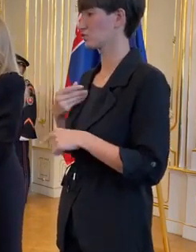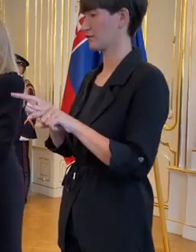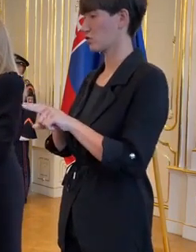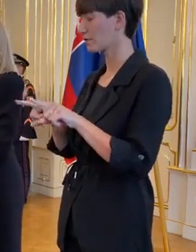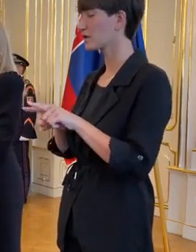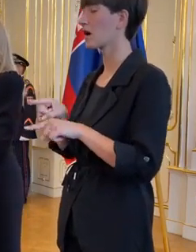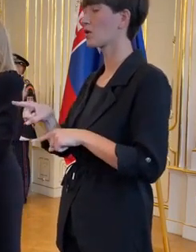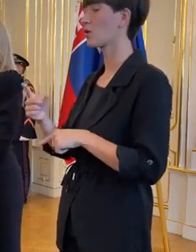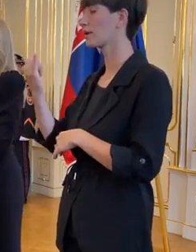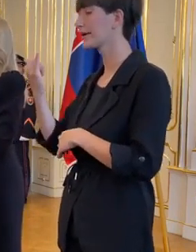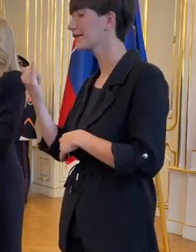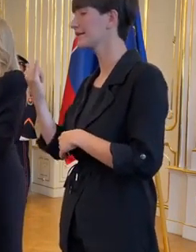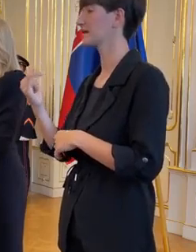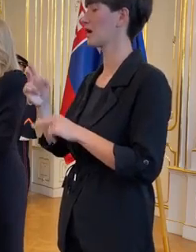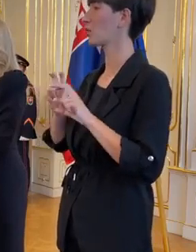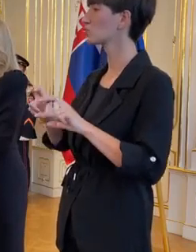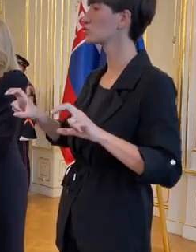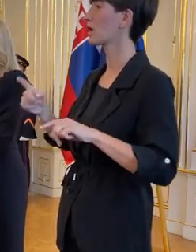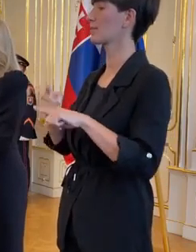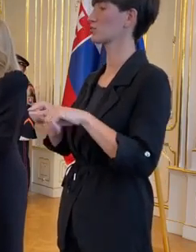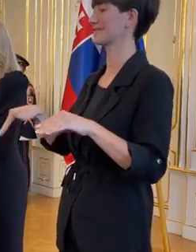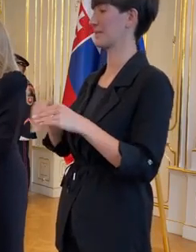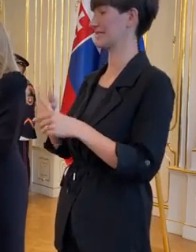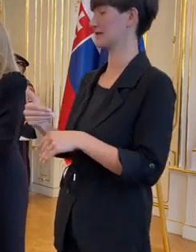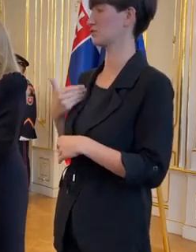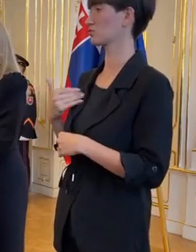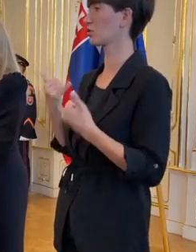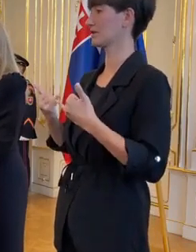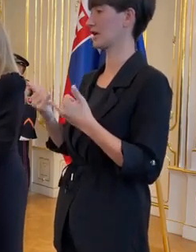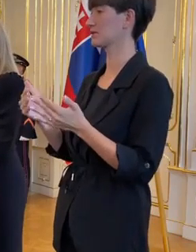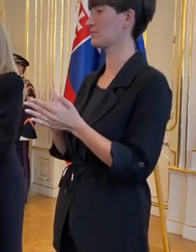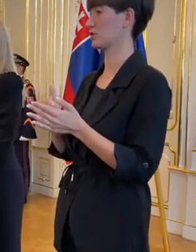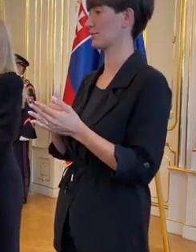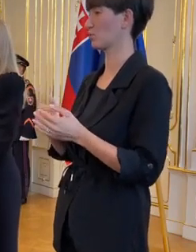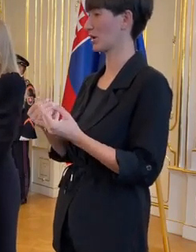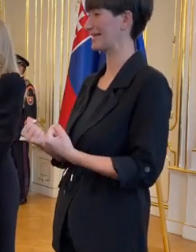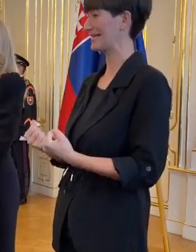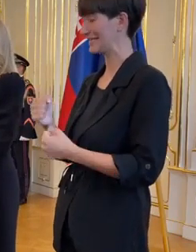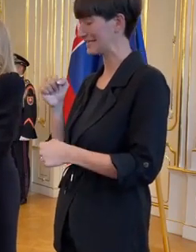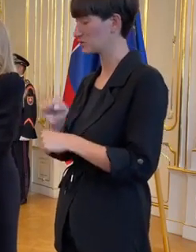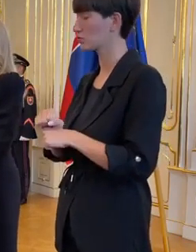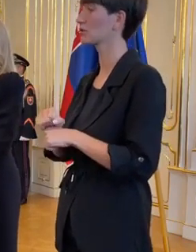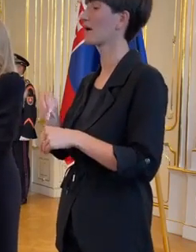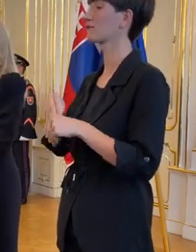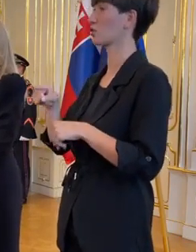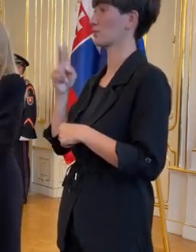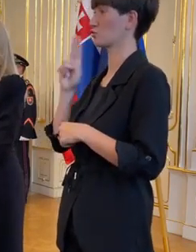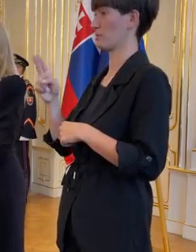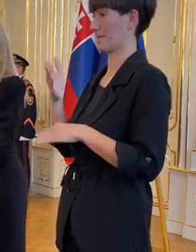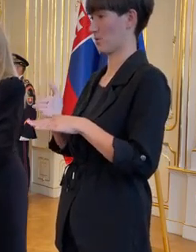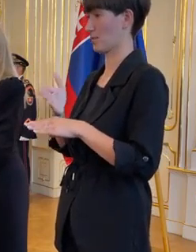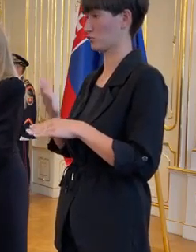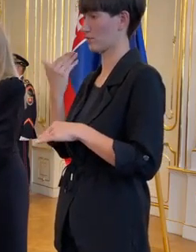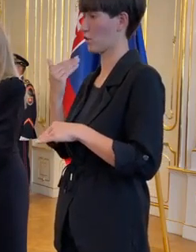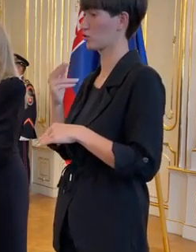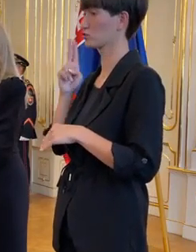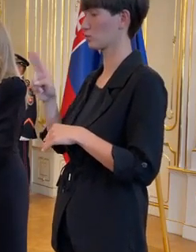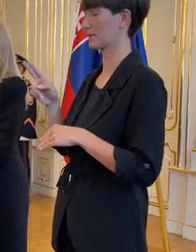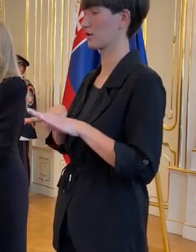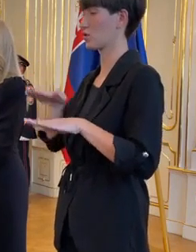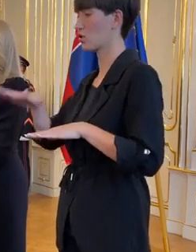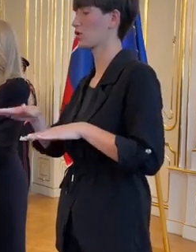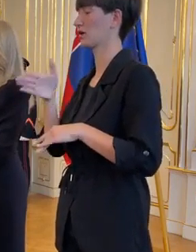učitelia a učiteľky a všetci zamestnanci škôl potrebujú mať istotu, že slúbenej pomoci sa im dostane a ďalšiu